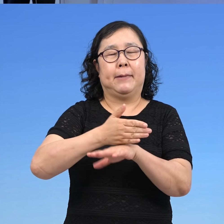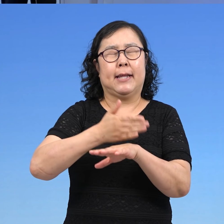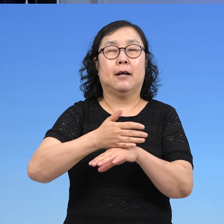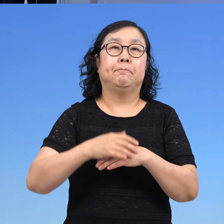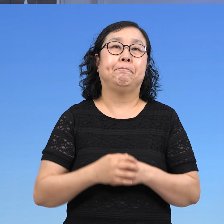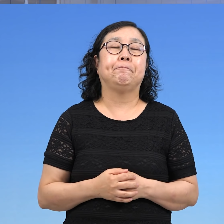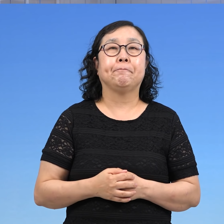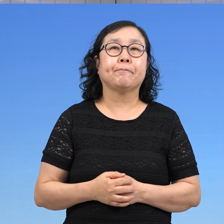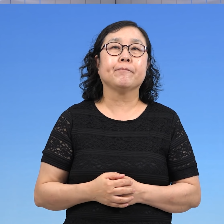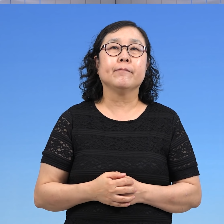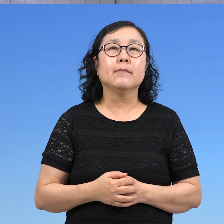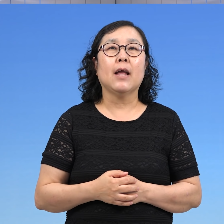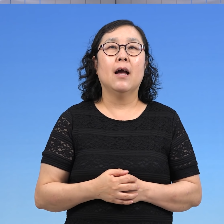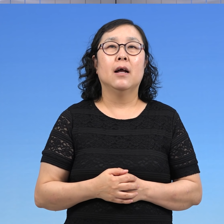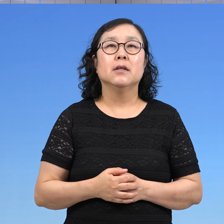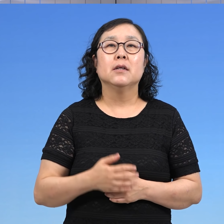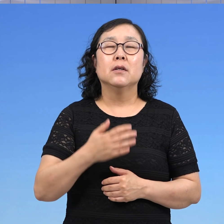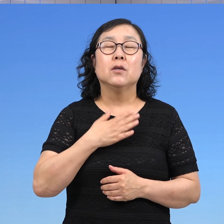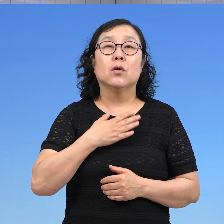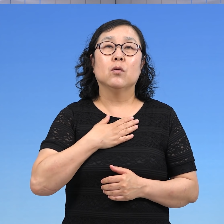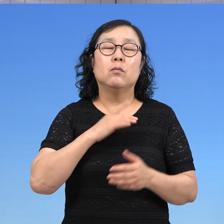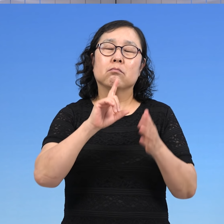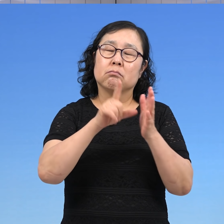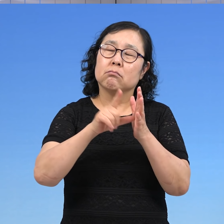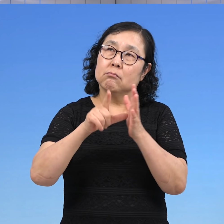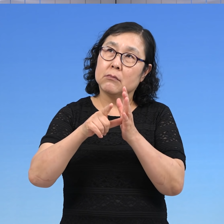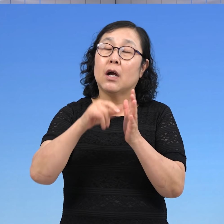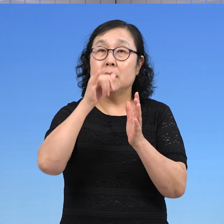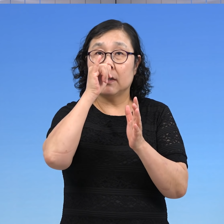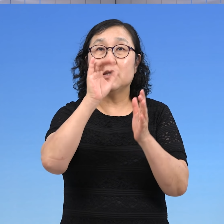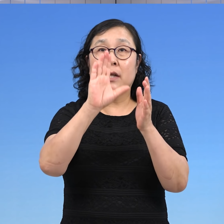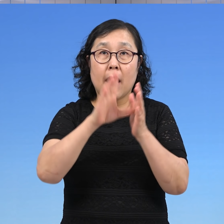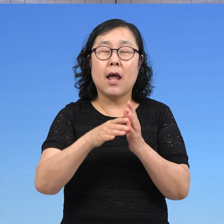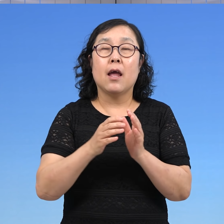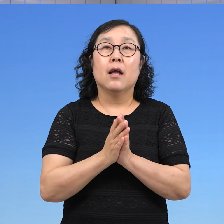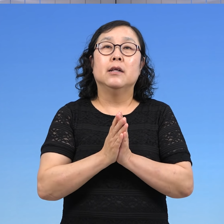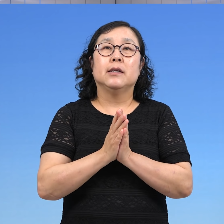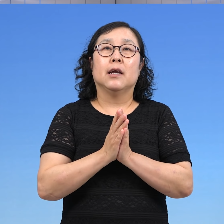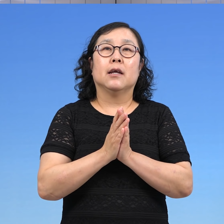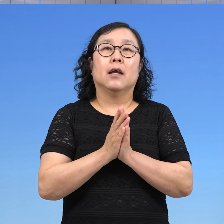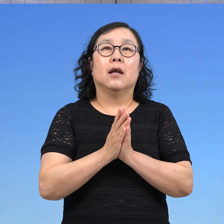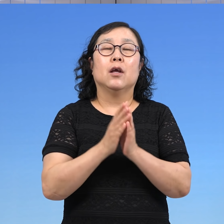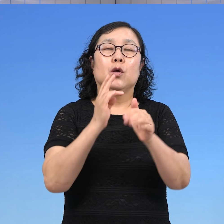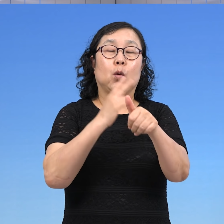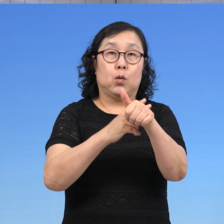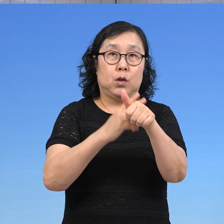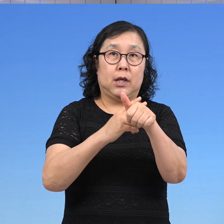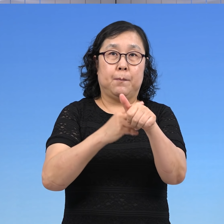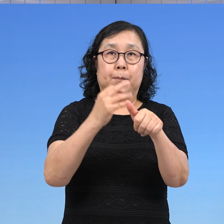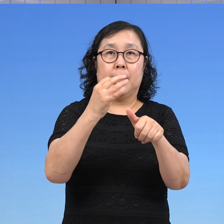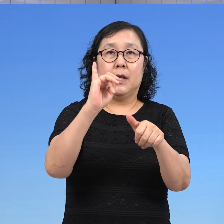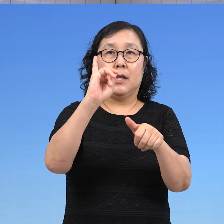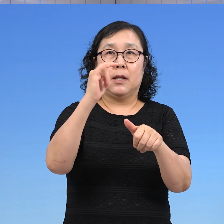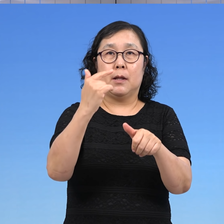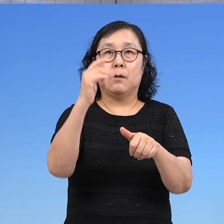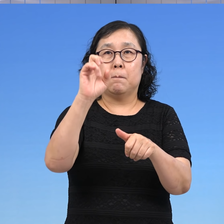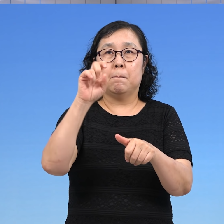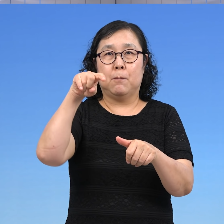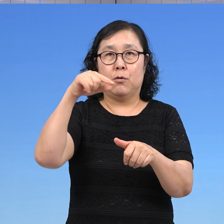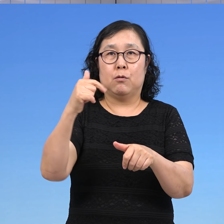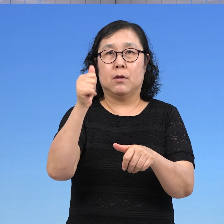모르겠습니다 그 저도 이제 에 틈틈히 시간날때마다 이제 교수님들의 임 문학 강의를 듣곤